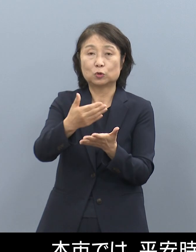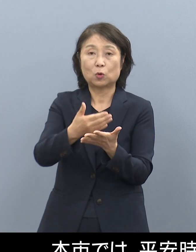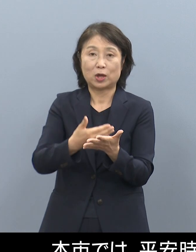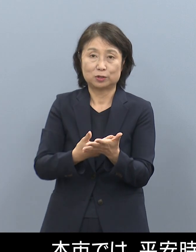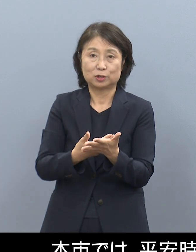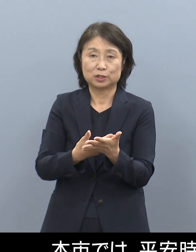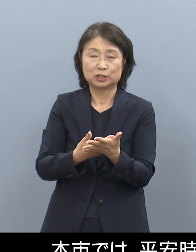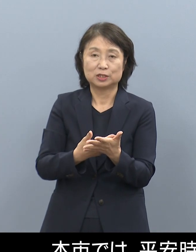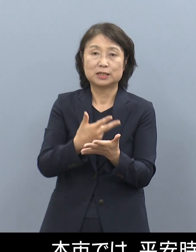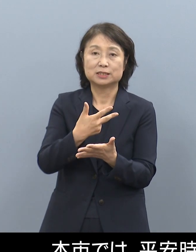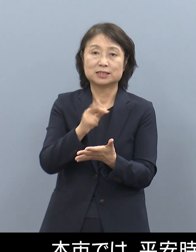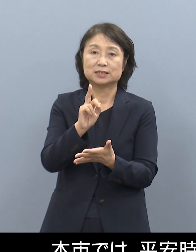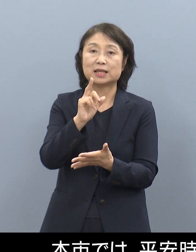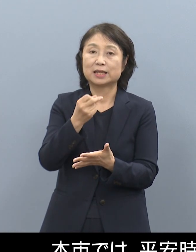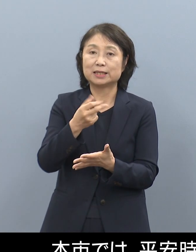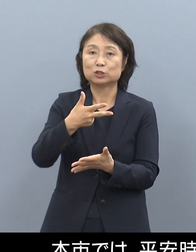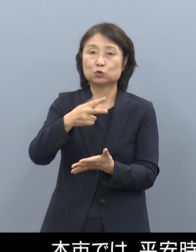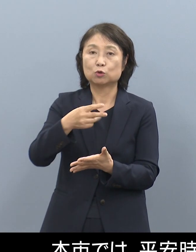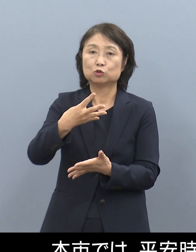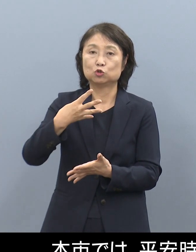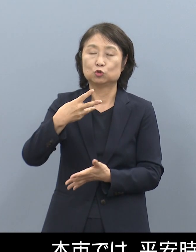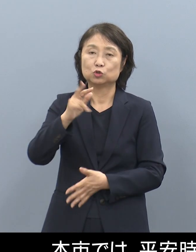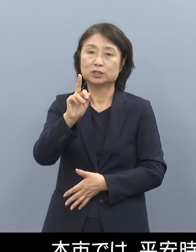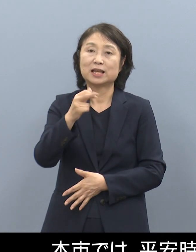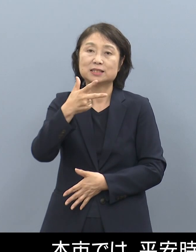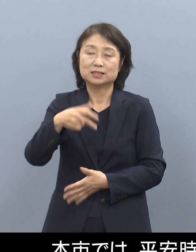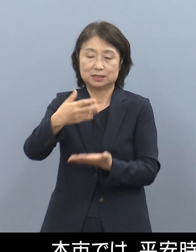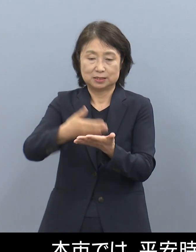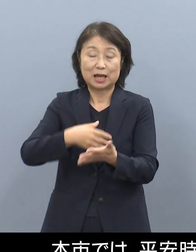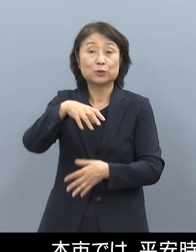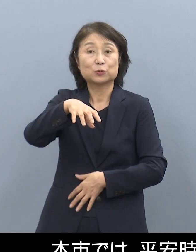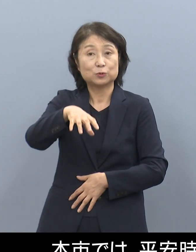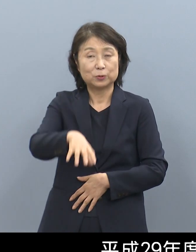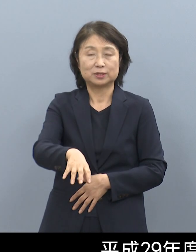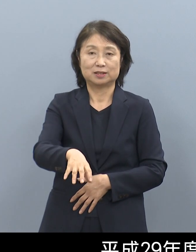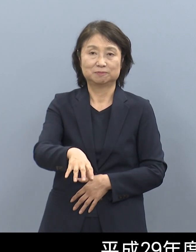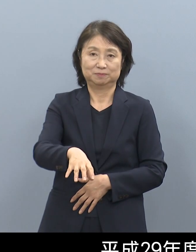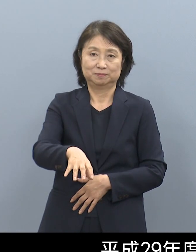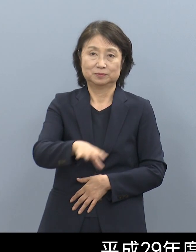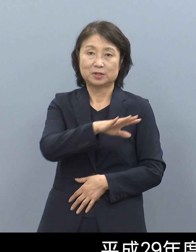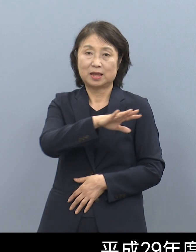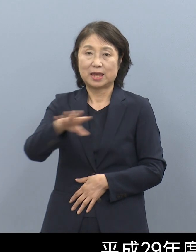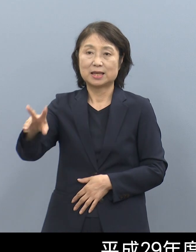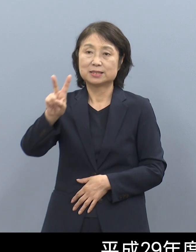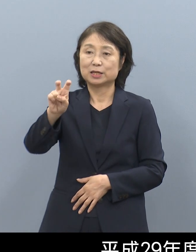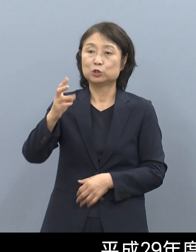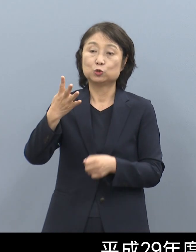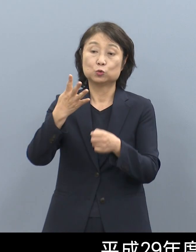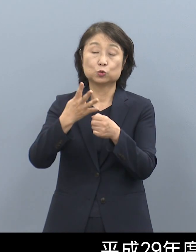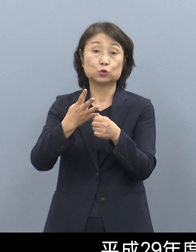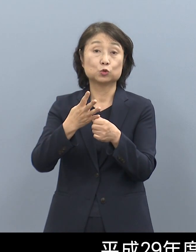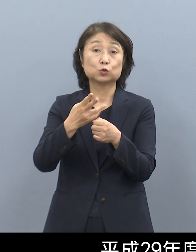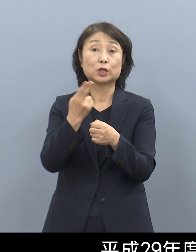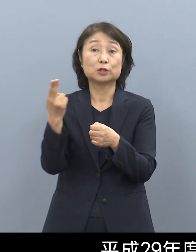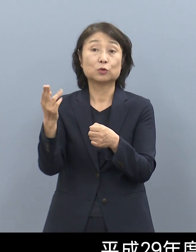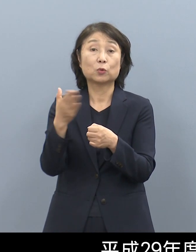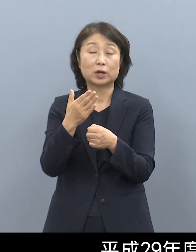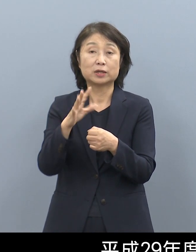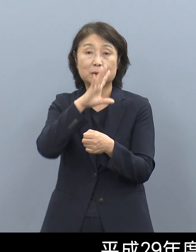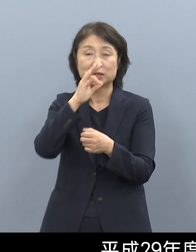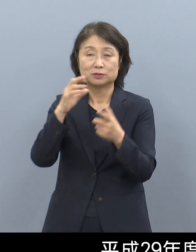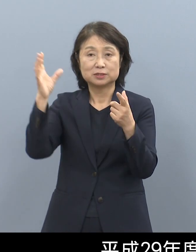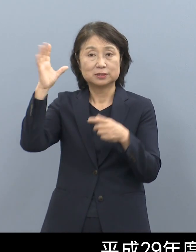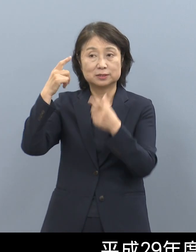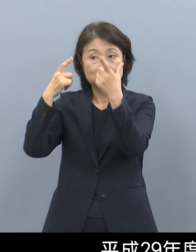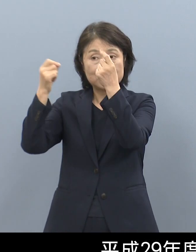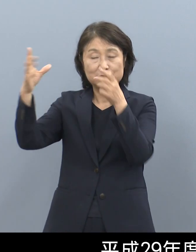ります、史跡周防の受選し跡において、平成29年度から山口大学と